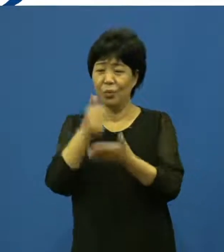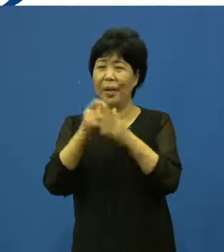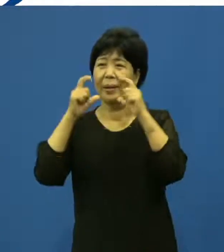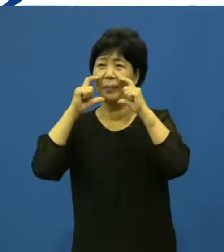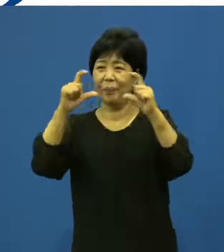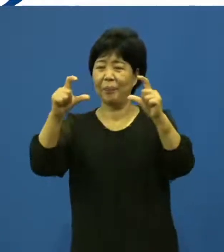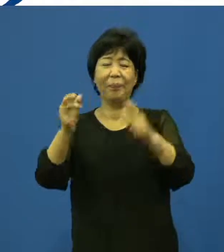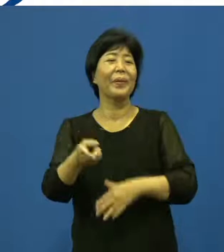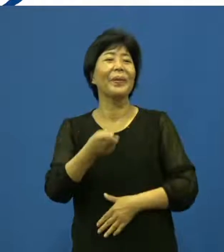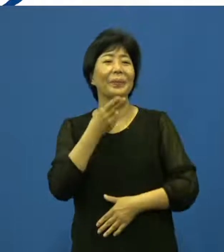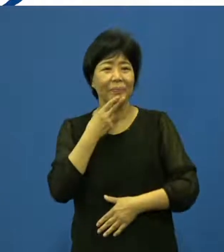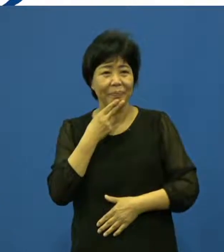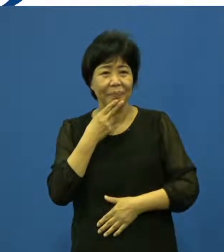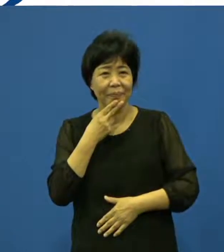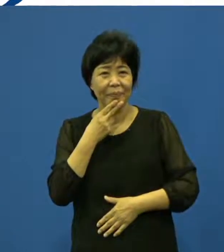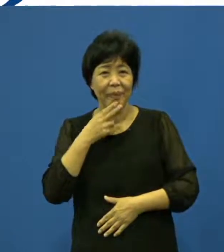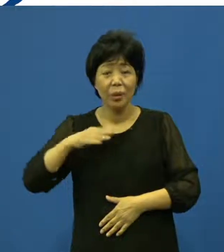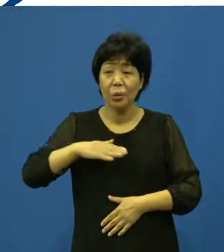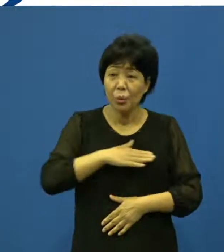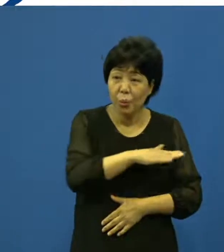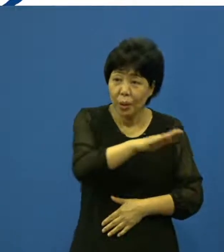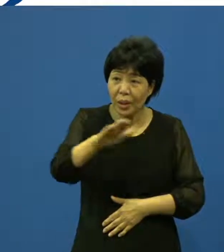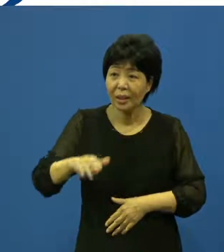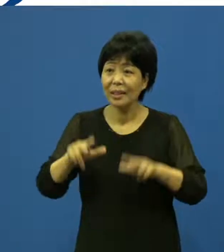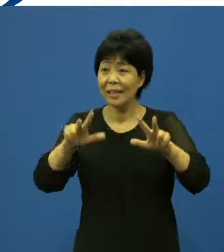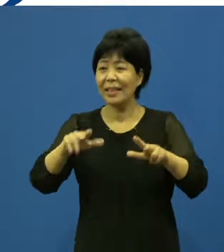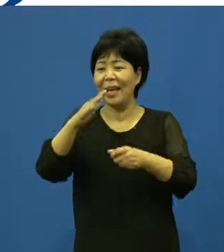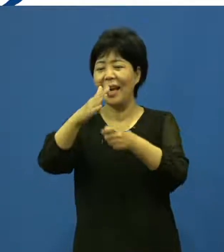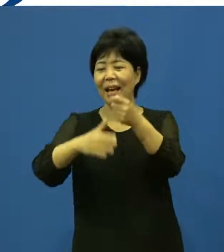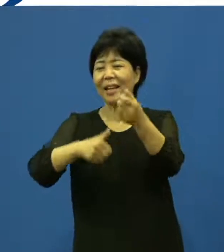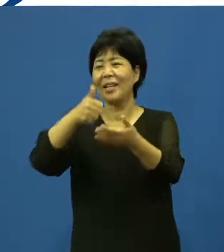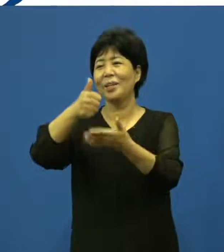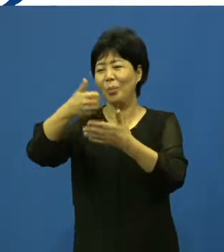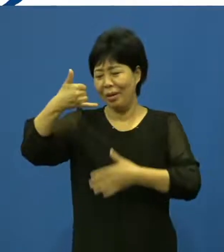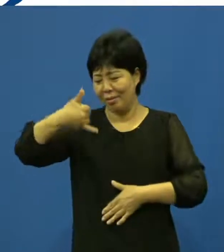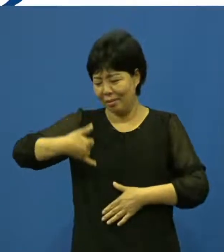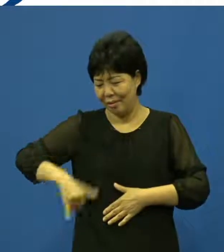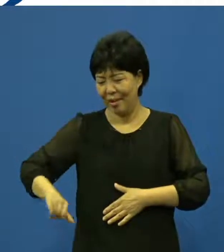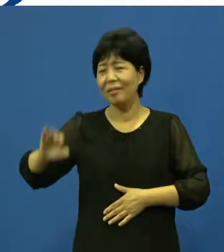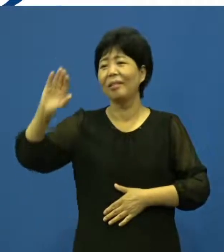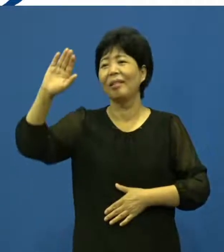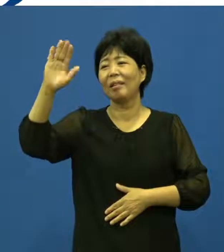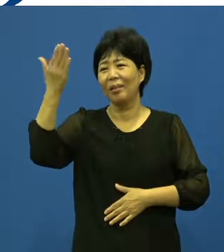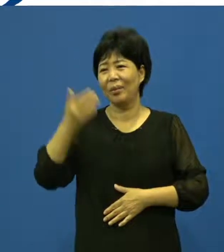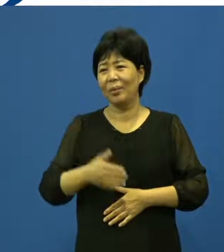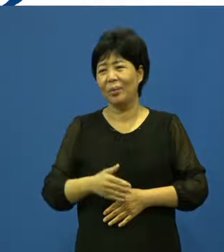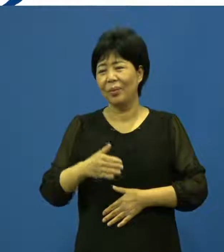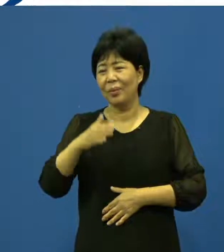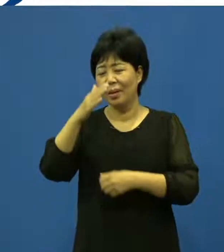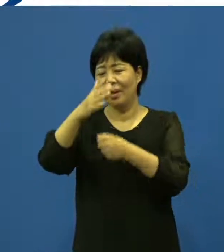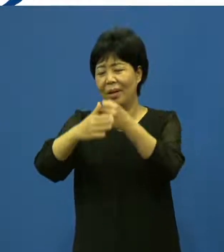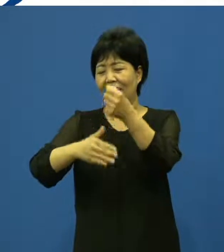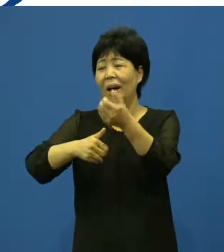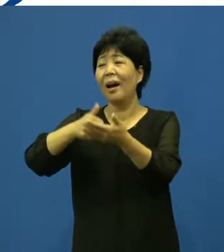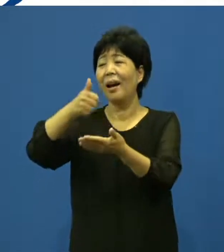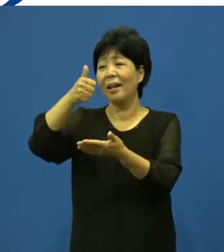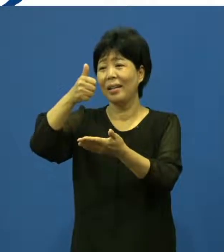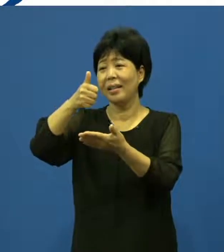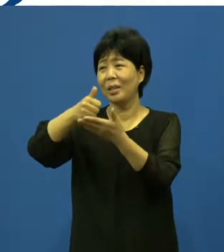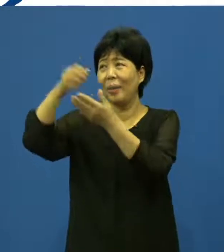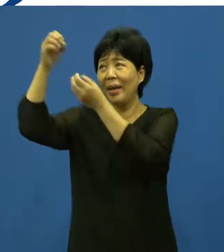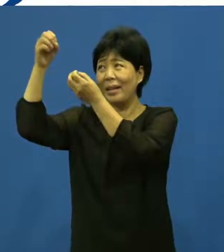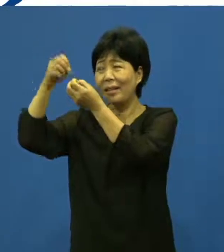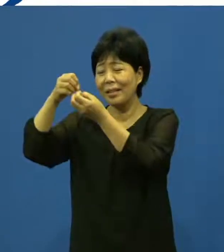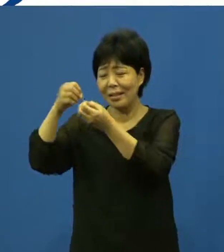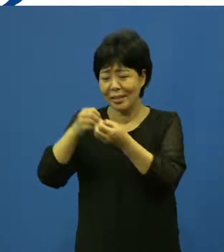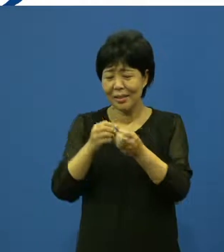우리는 하나님의 아들이 되고 그분의 상속자가 되었다. 그 나라를 유업으로 받는